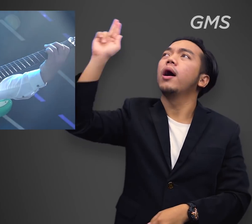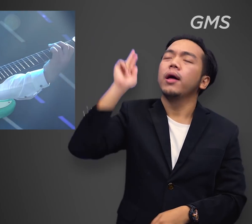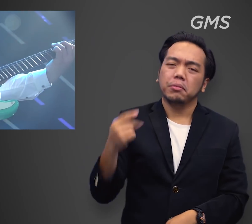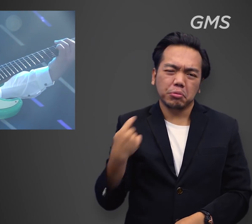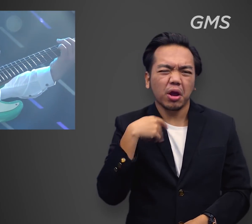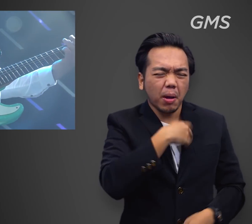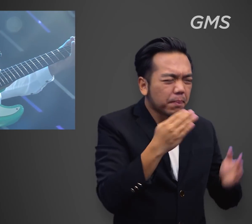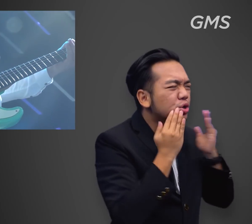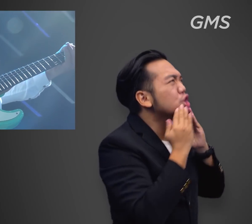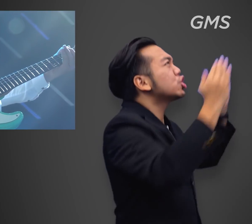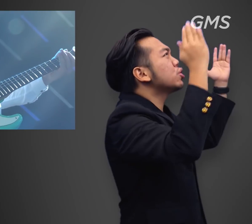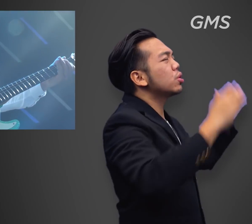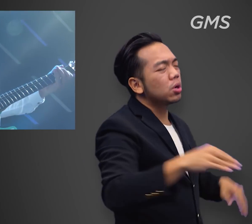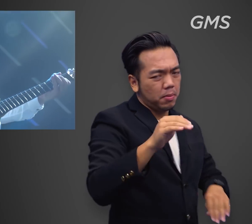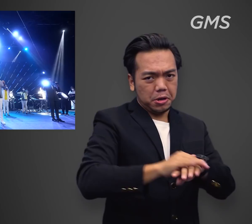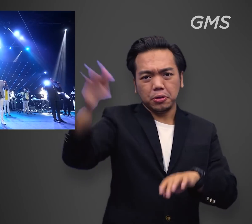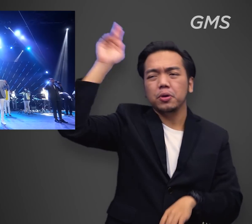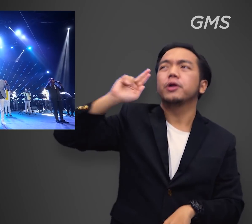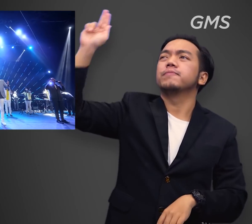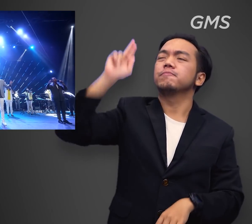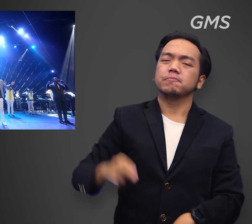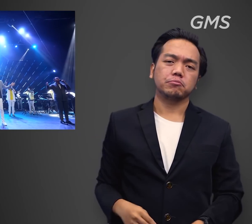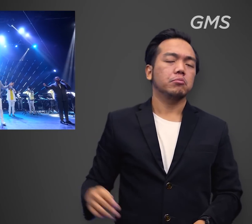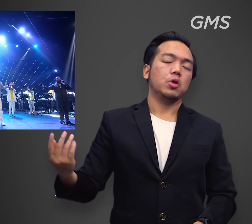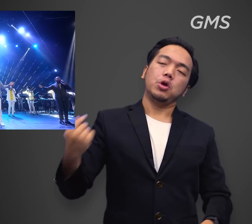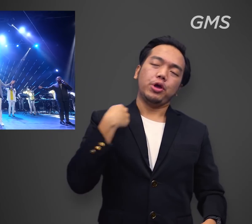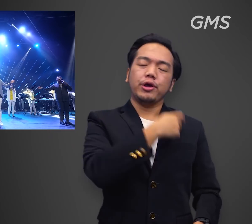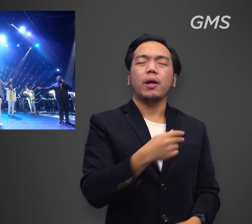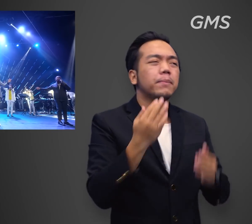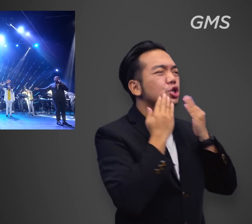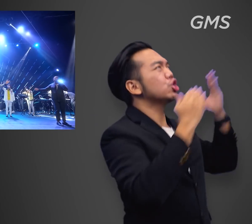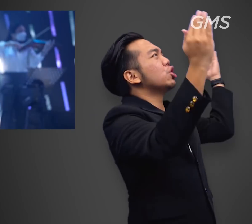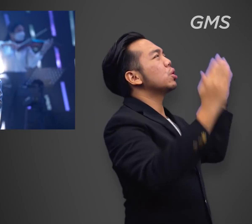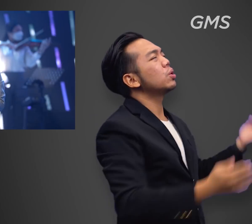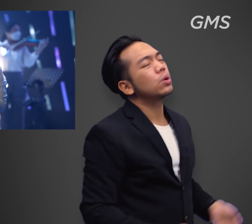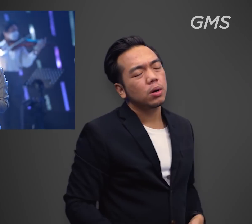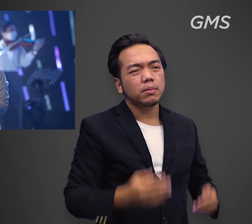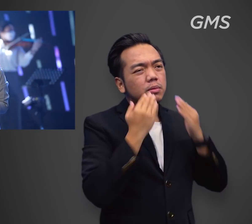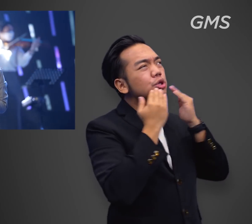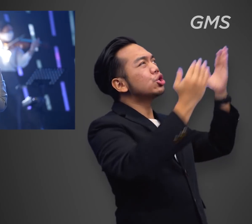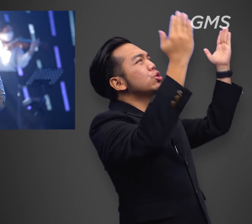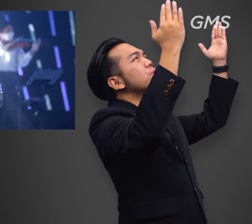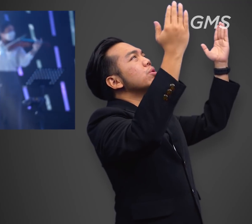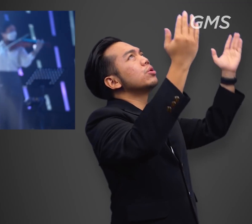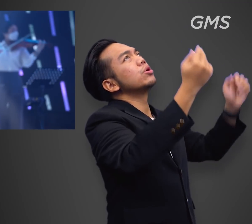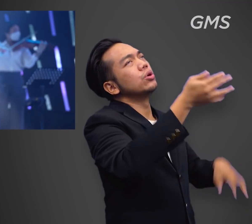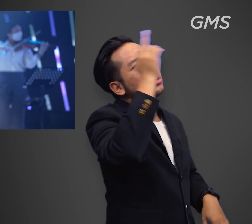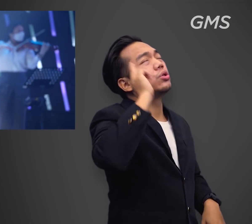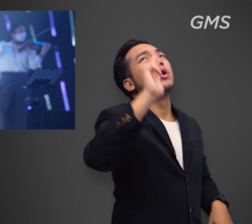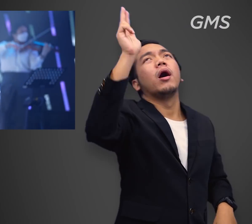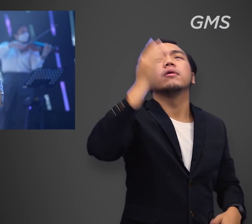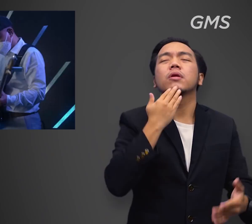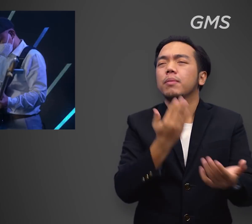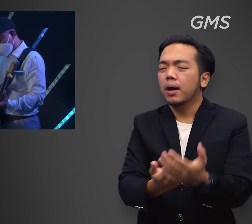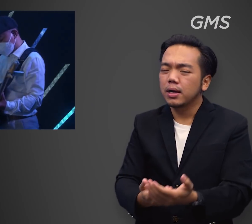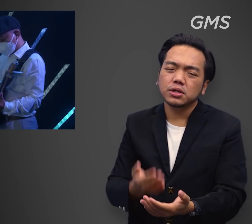kita. Kiramana mana na na na na na na. Thank you Lord,